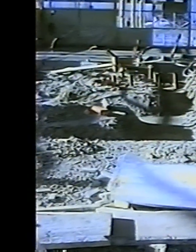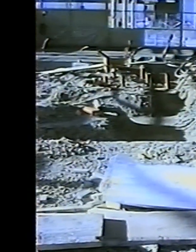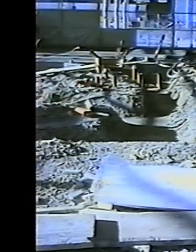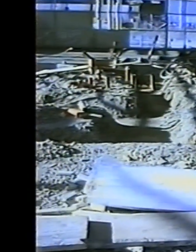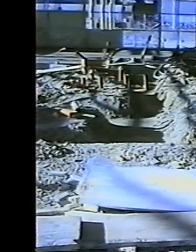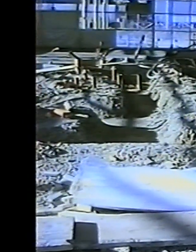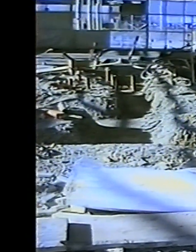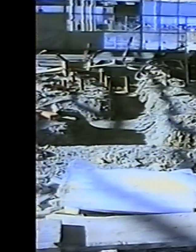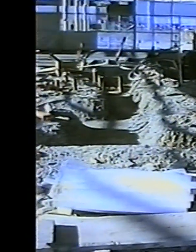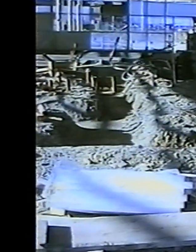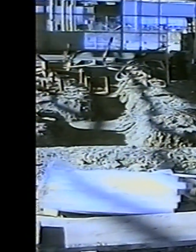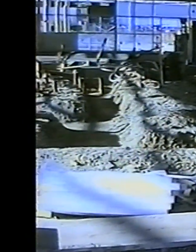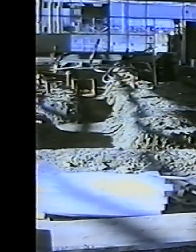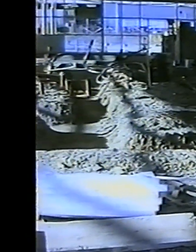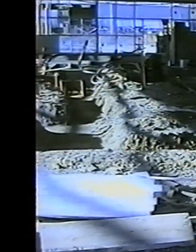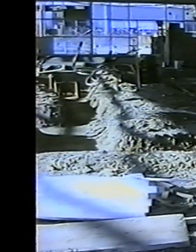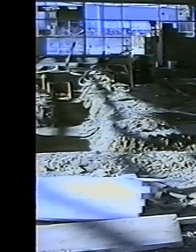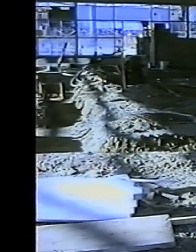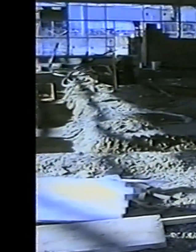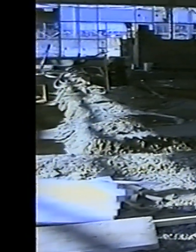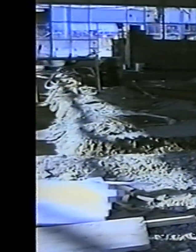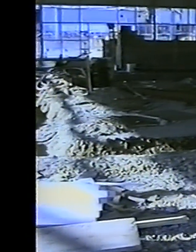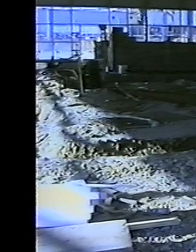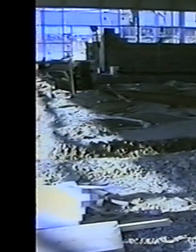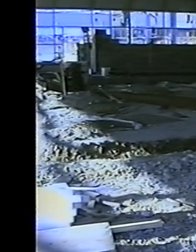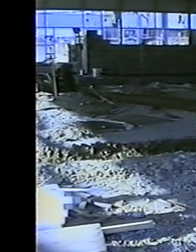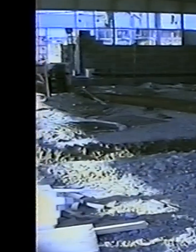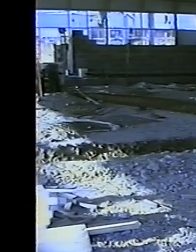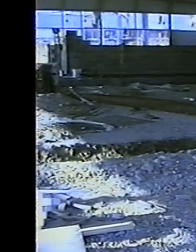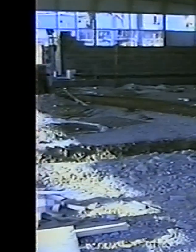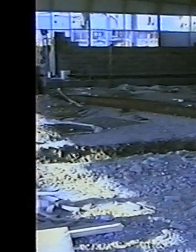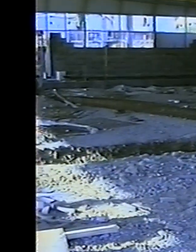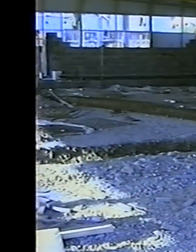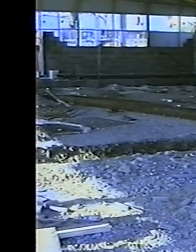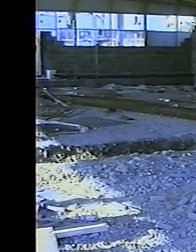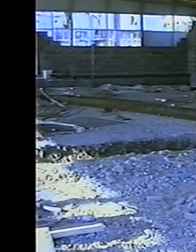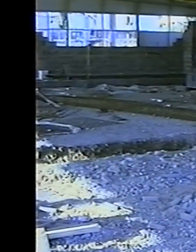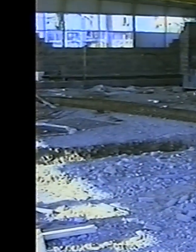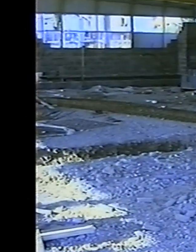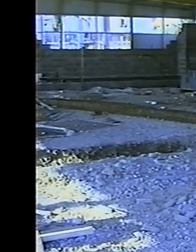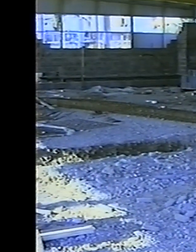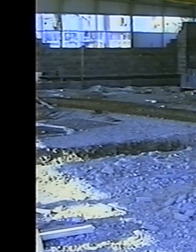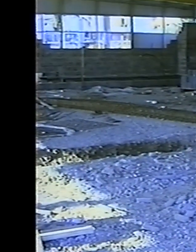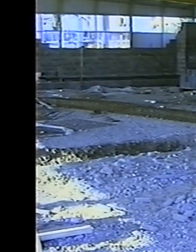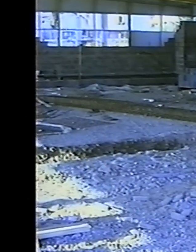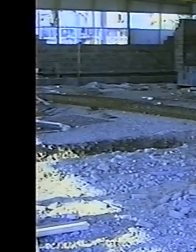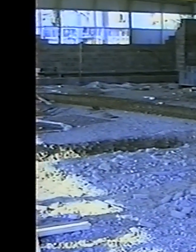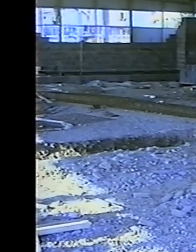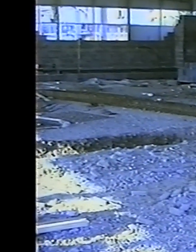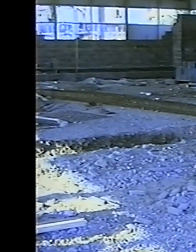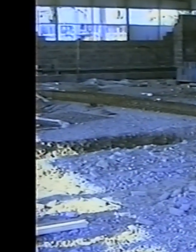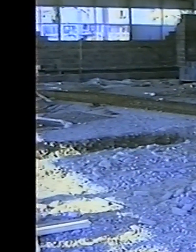de cette métamorphose du centre Val-Exer que M. Hauser aussi a énoncé. Et les superlatifs que nous